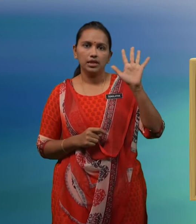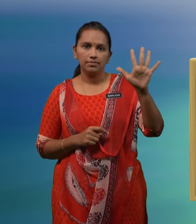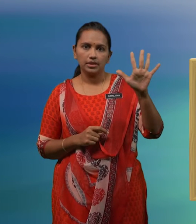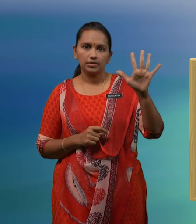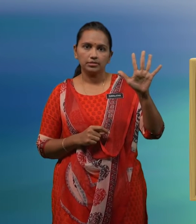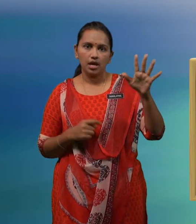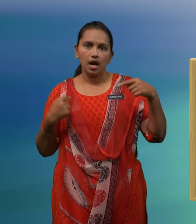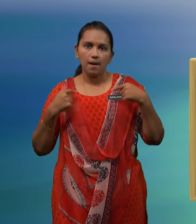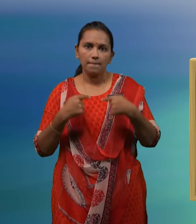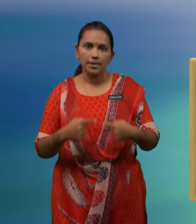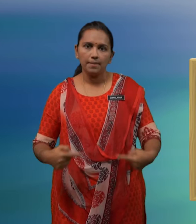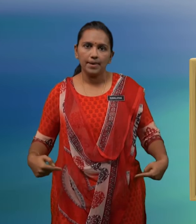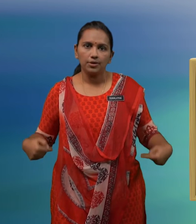5. Peparu.